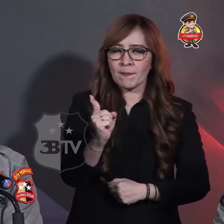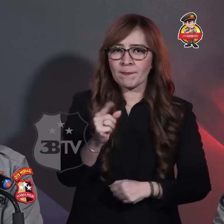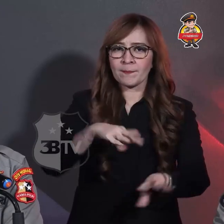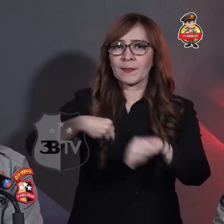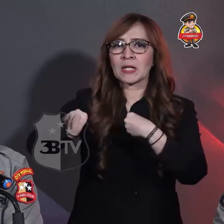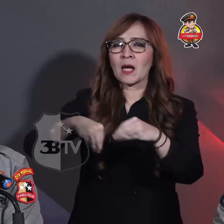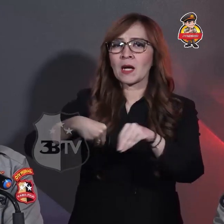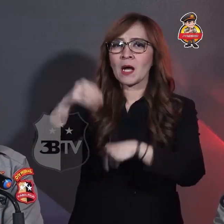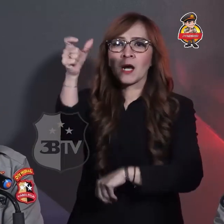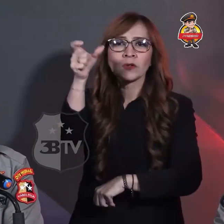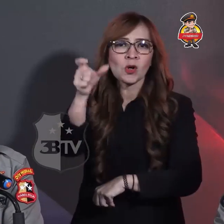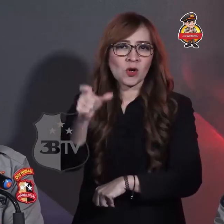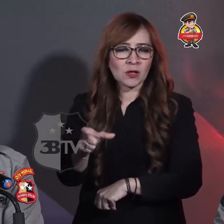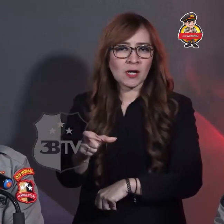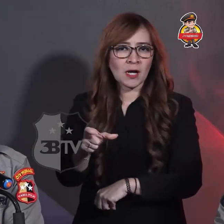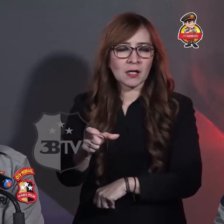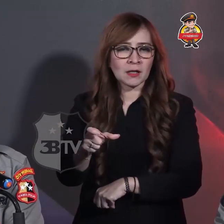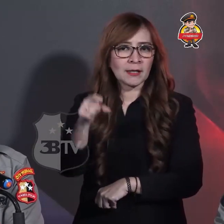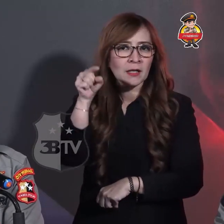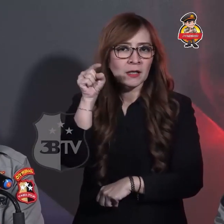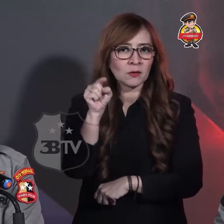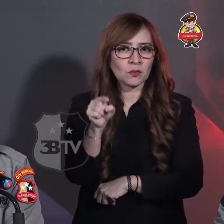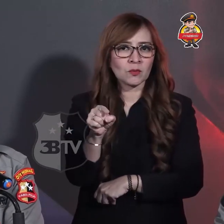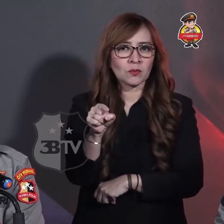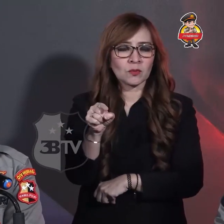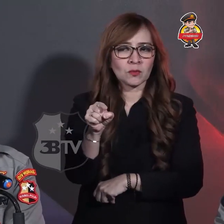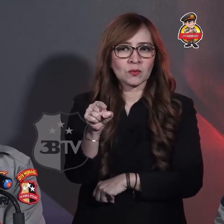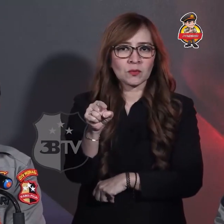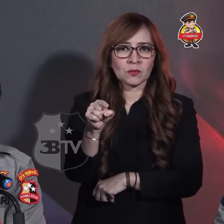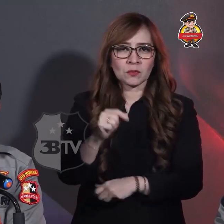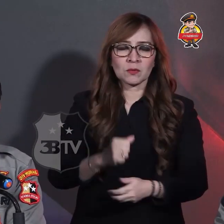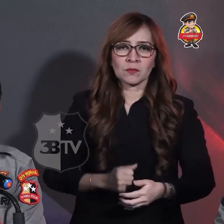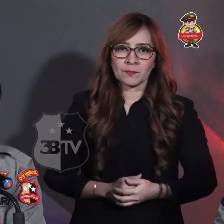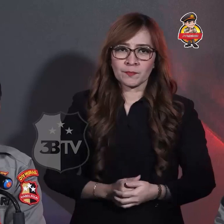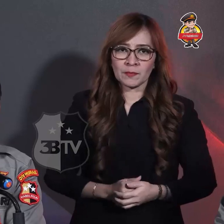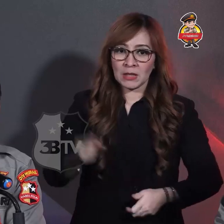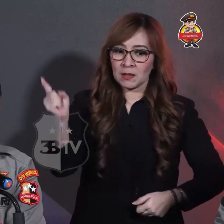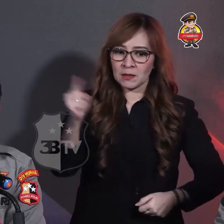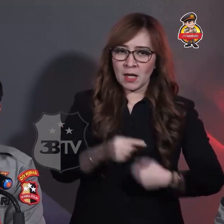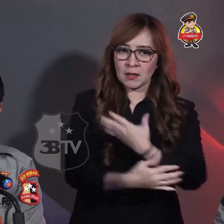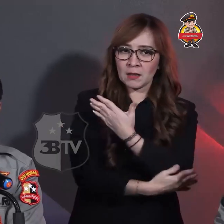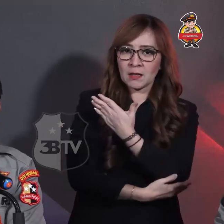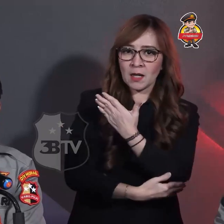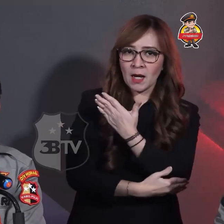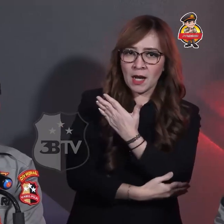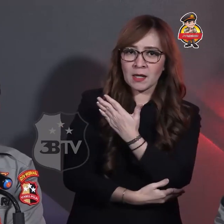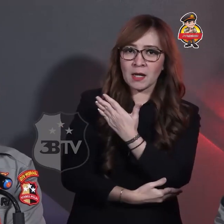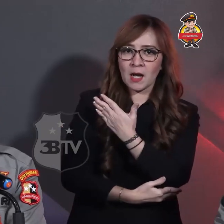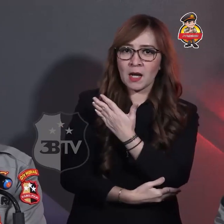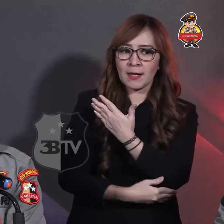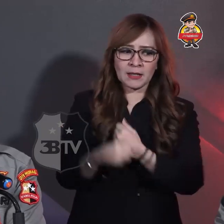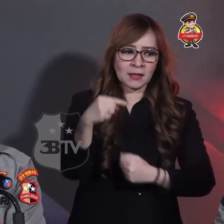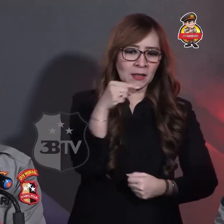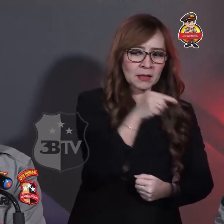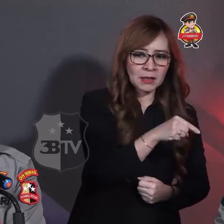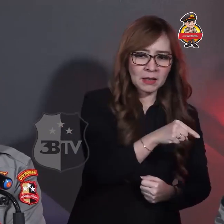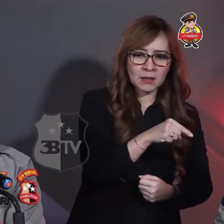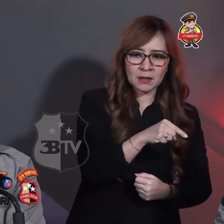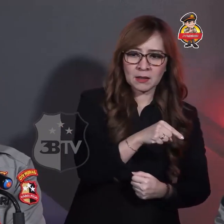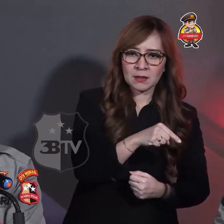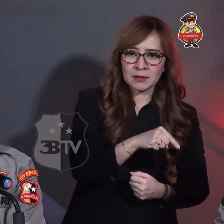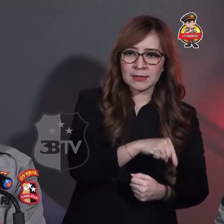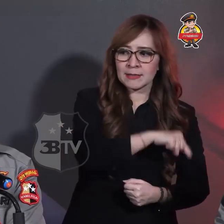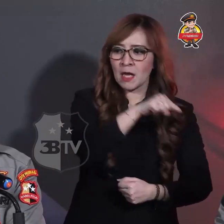perdagangan orang atau perdagangan manusia ini dari negara satu ke negara